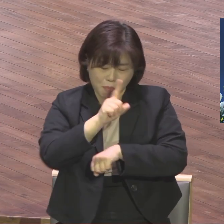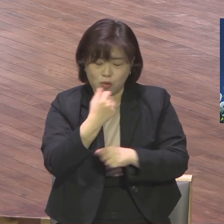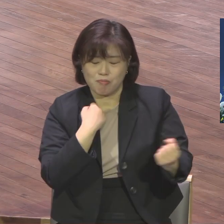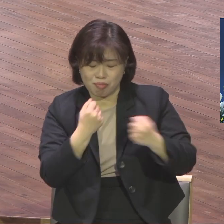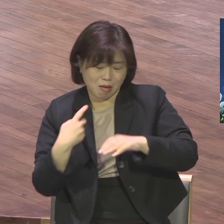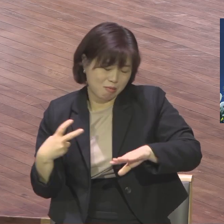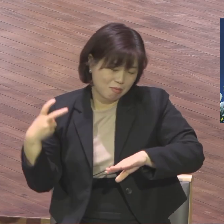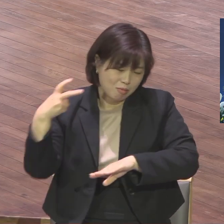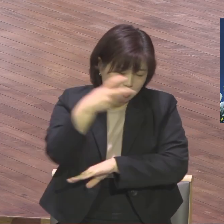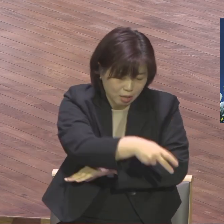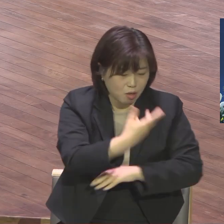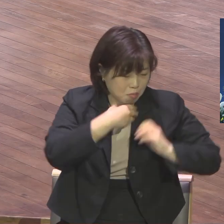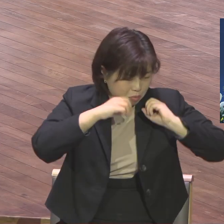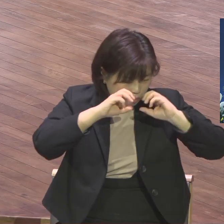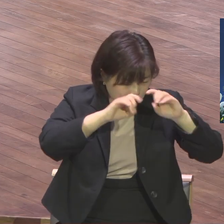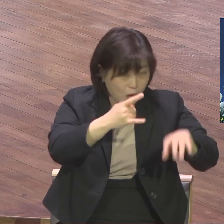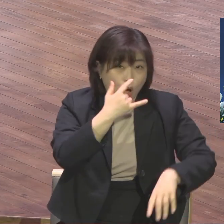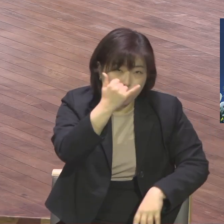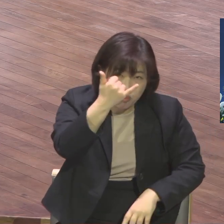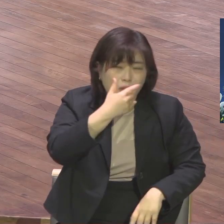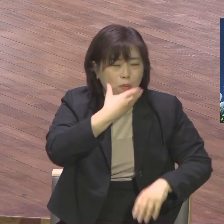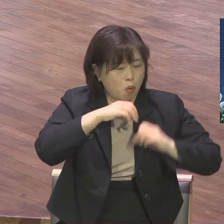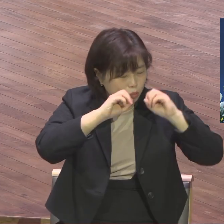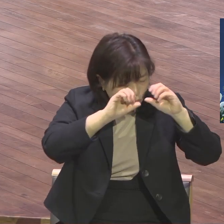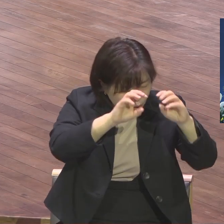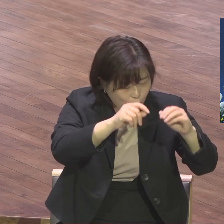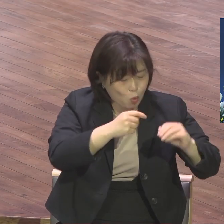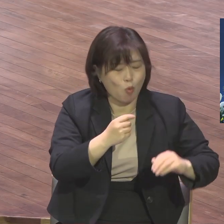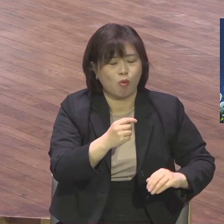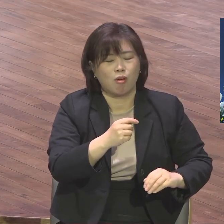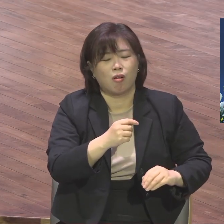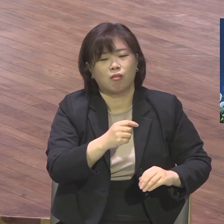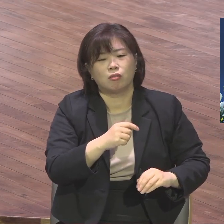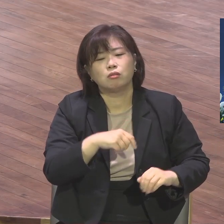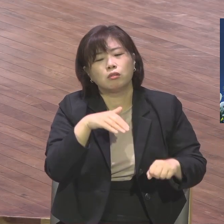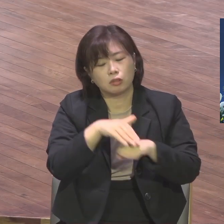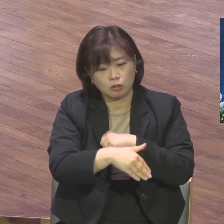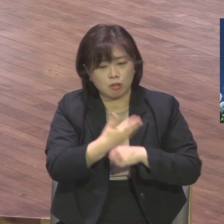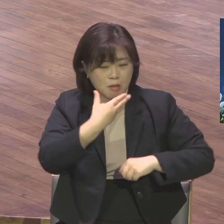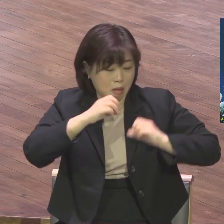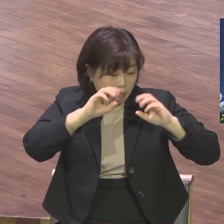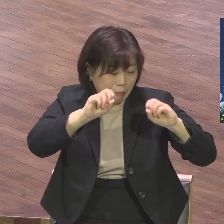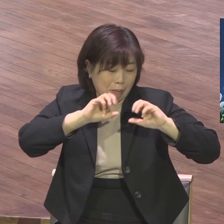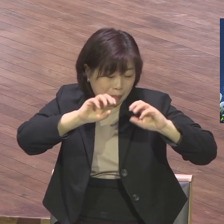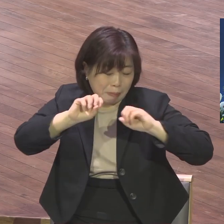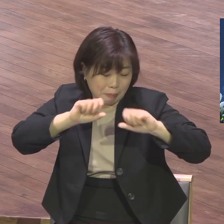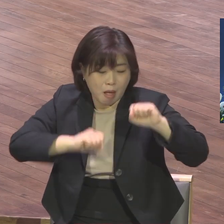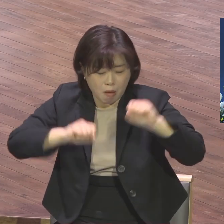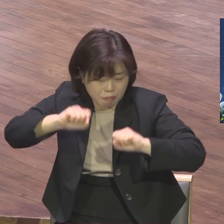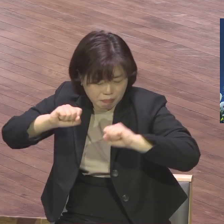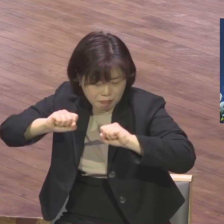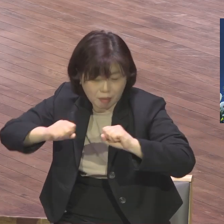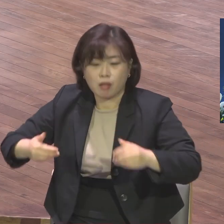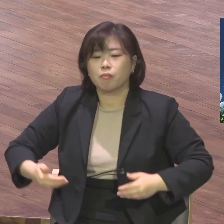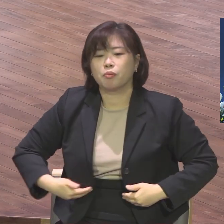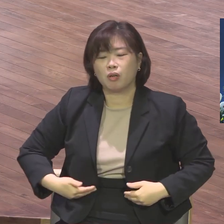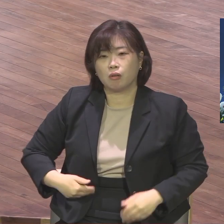아닙니까? 청년들이 말이에요. 청년들이 하는데 나이 많은 여러분들은 왜 끄떡도 안 하고 가만 앉아